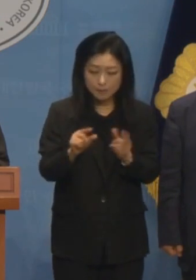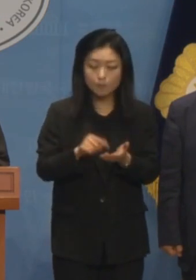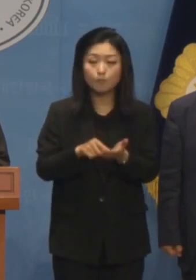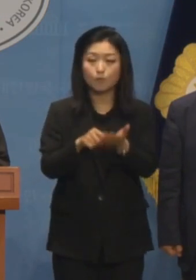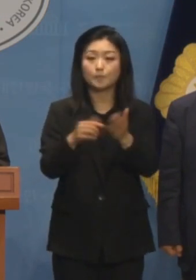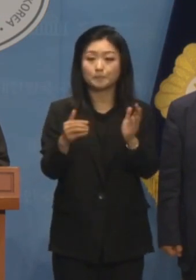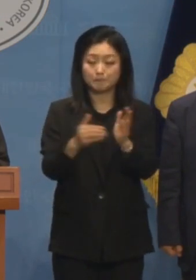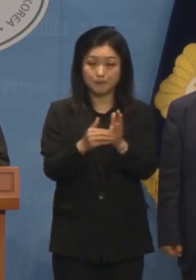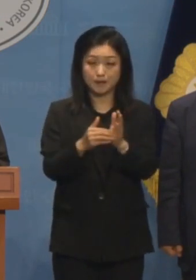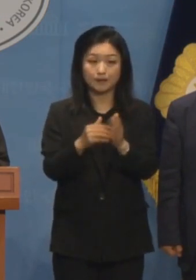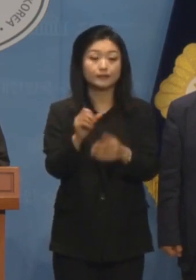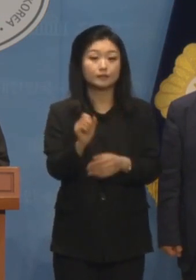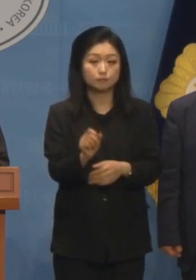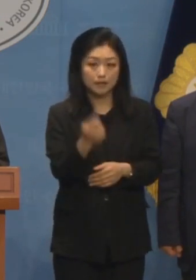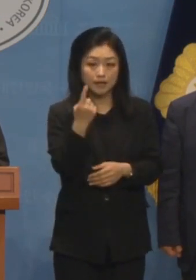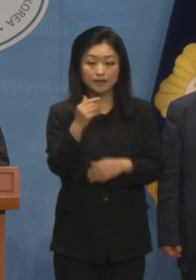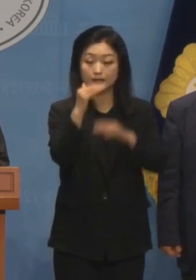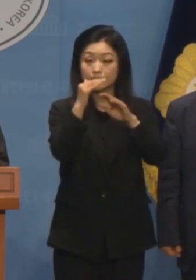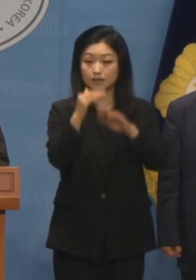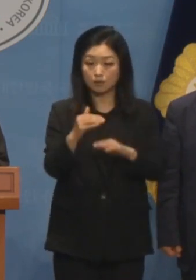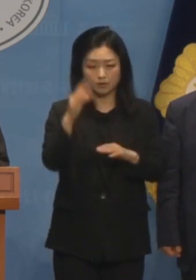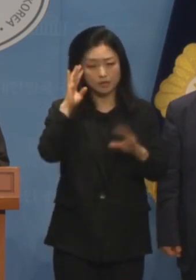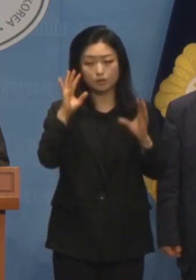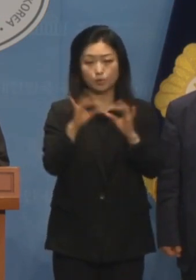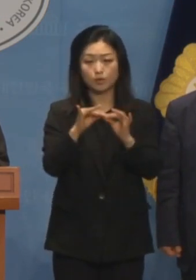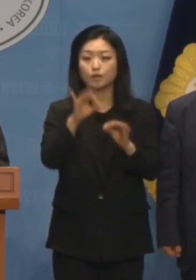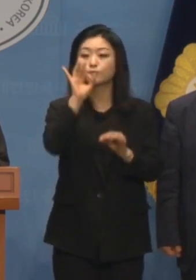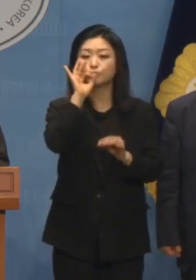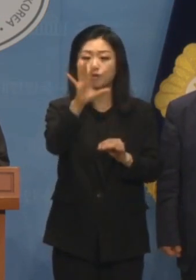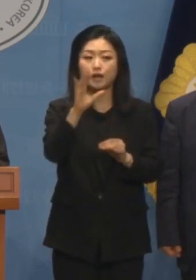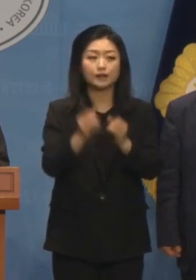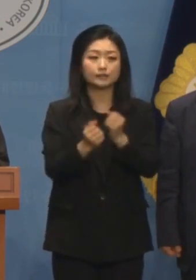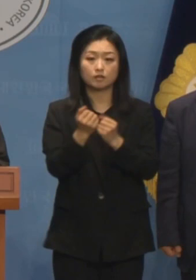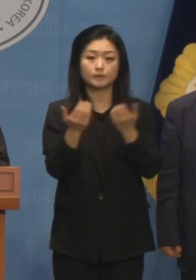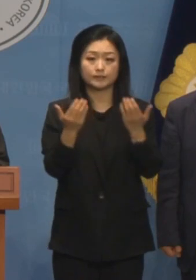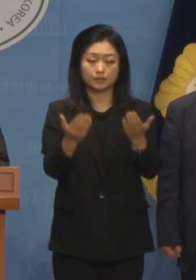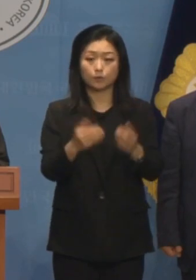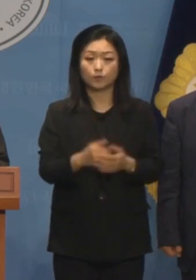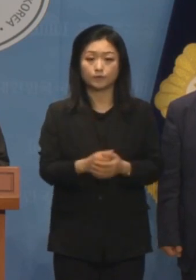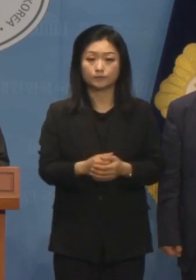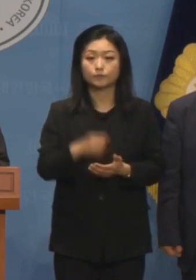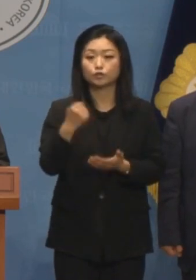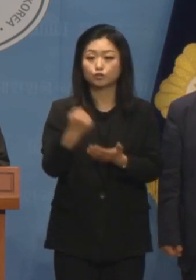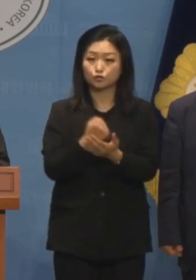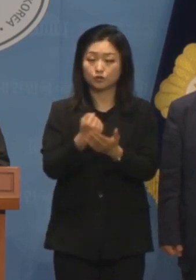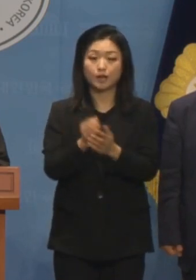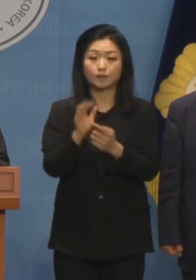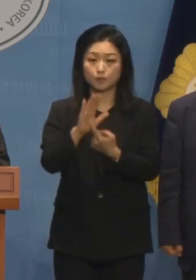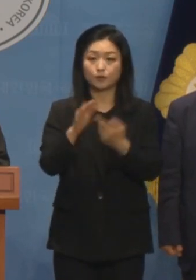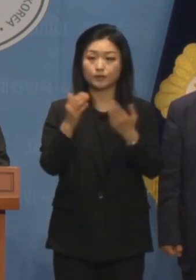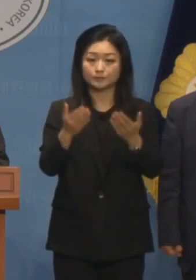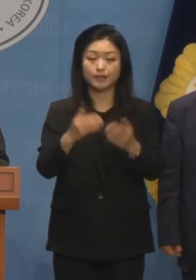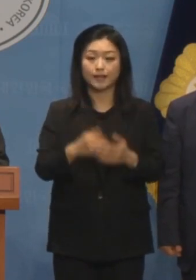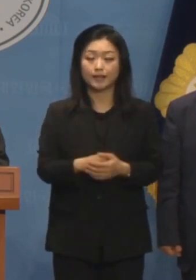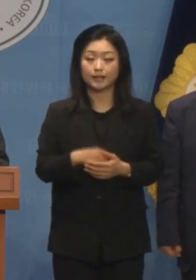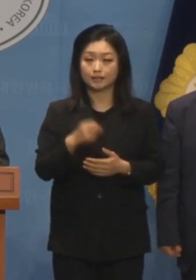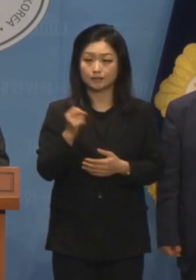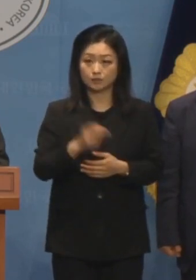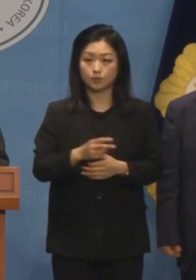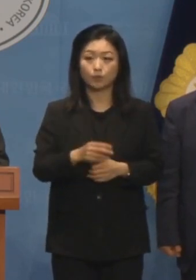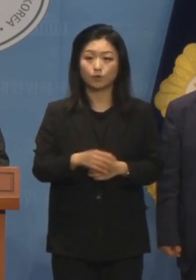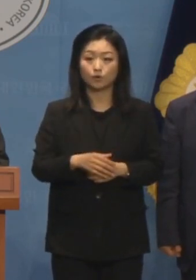보고였습니다. 하여 이 보고 내용에 저는 동의할 수 없다는 입장을 밝히고 강한 유감을 표합니다.